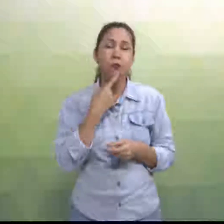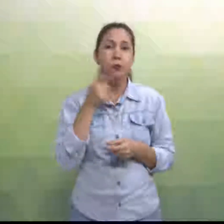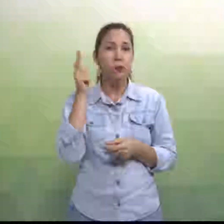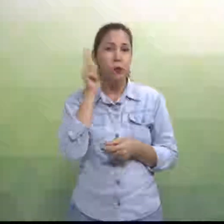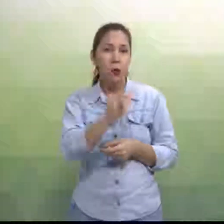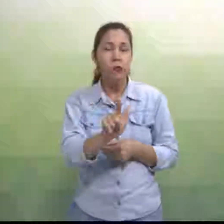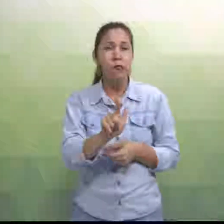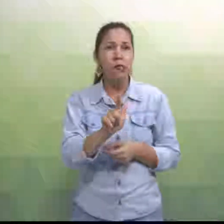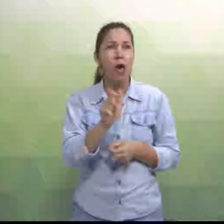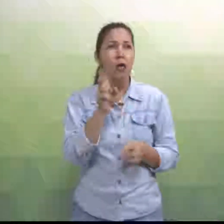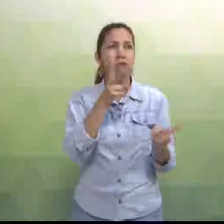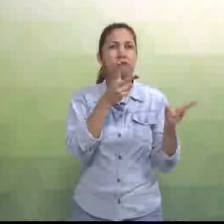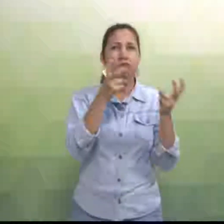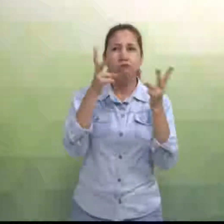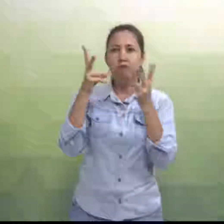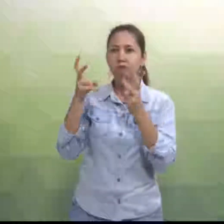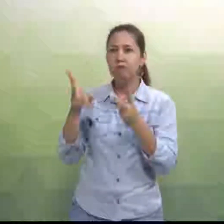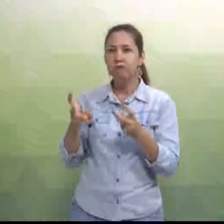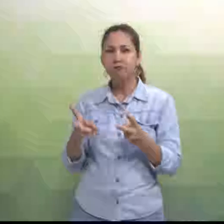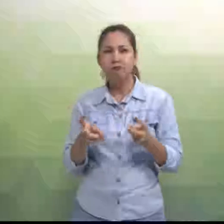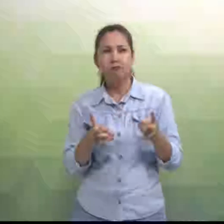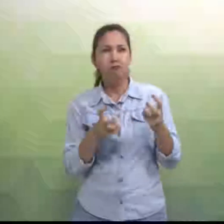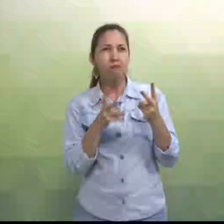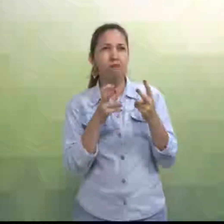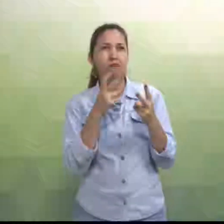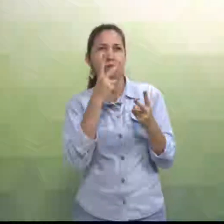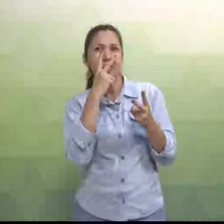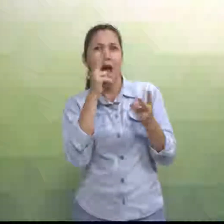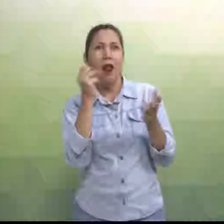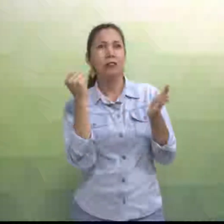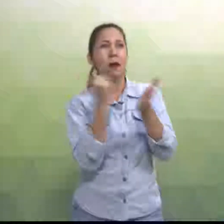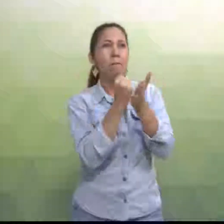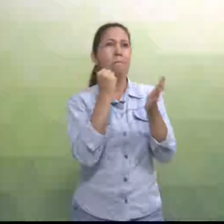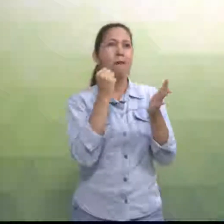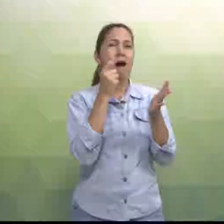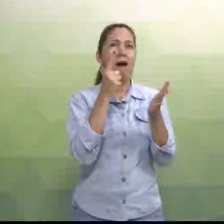O surdo, ele consegue perceber essas marcas.